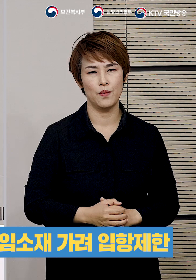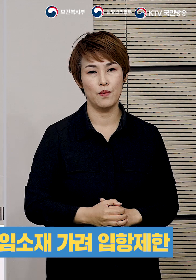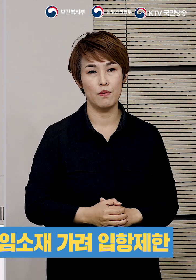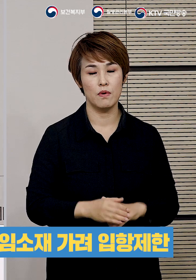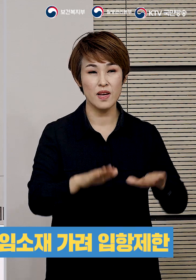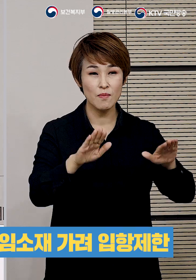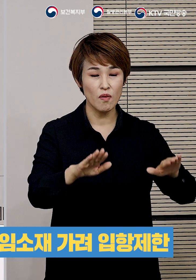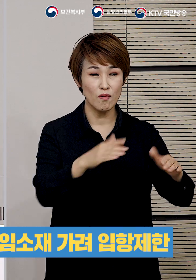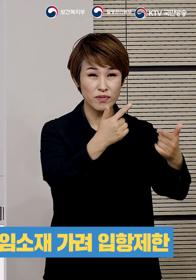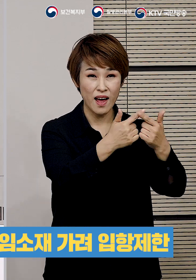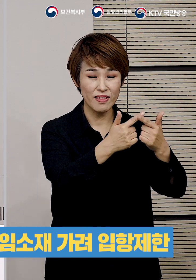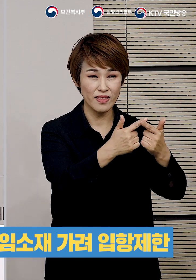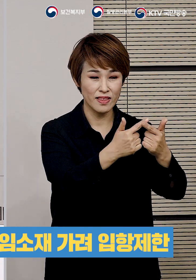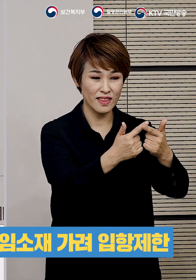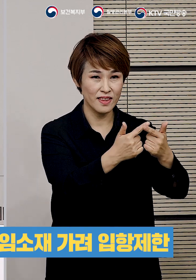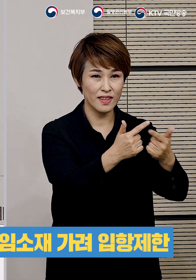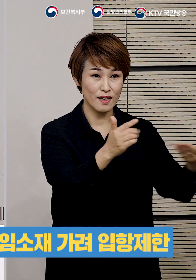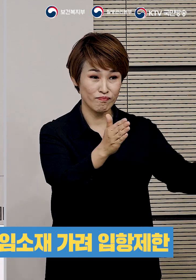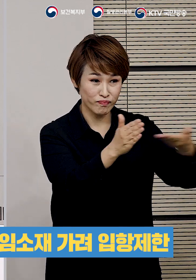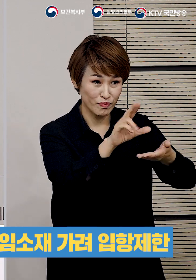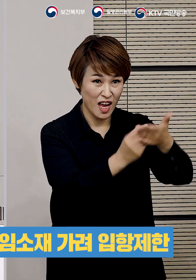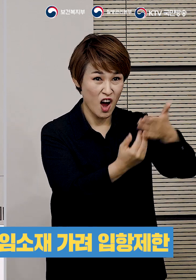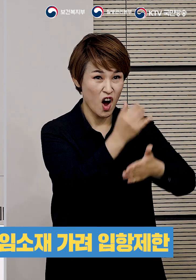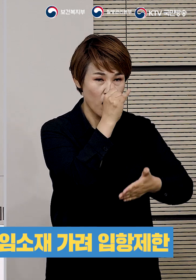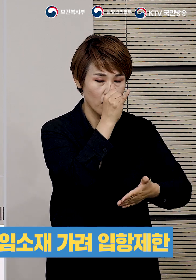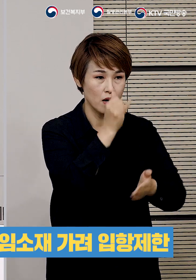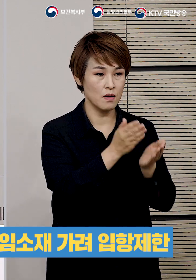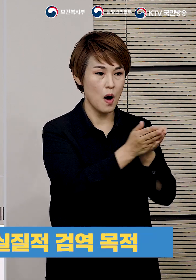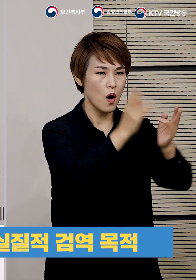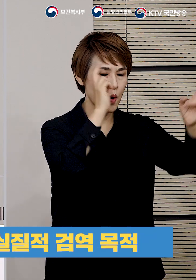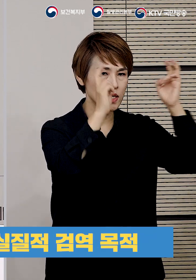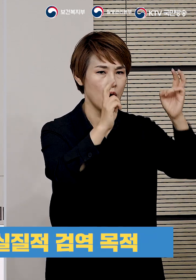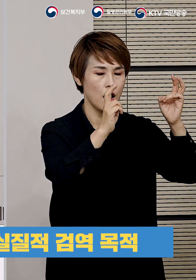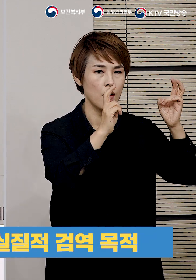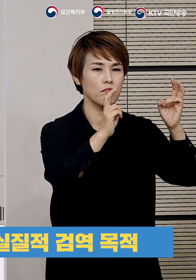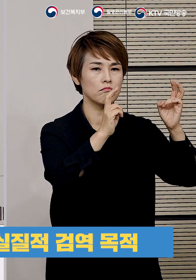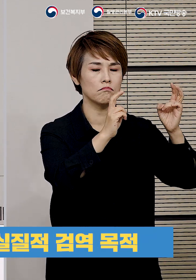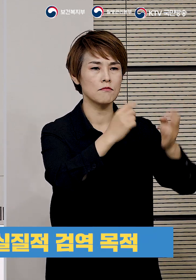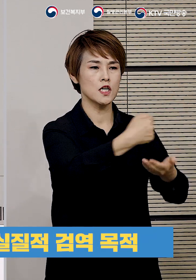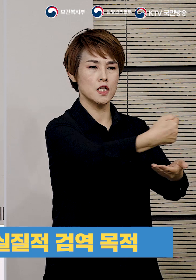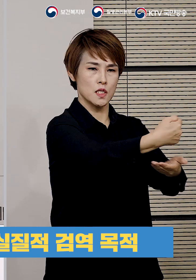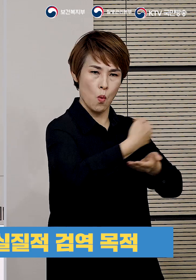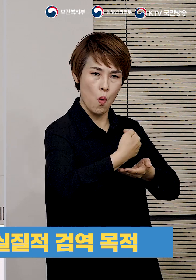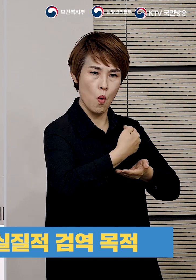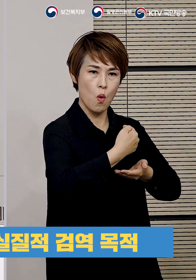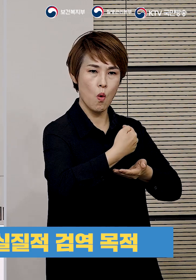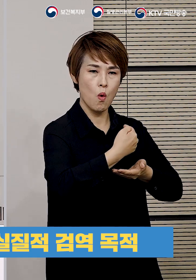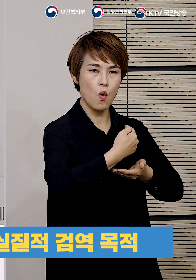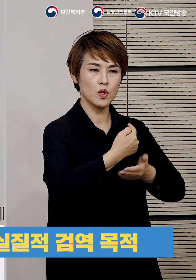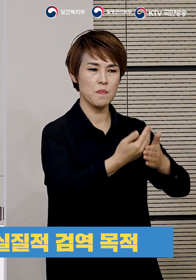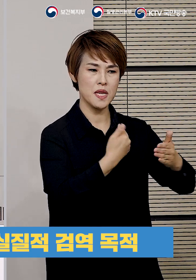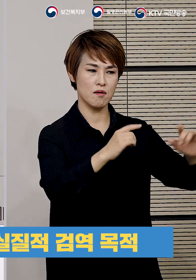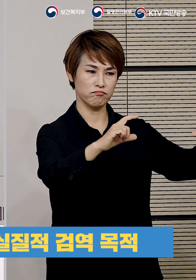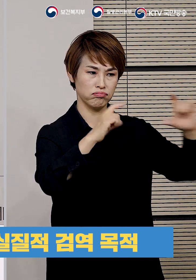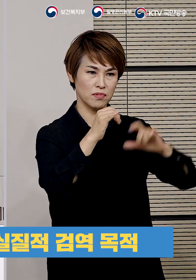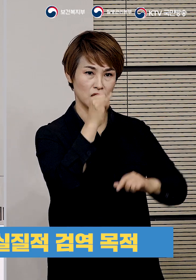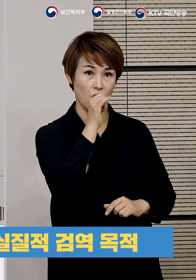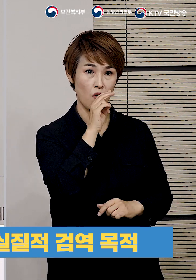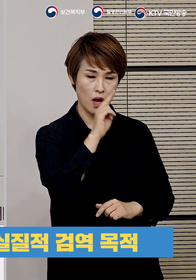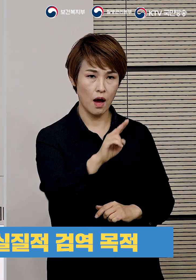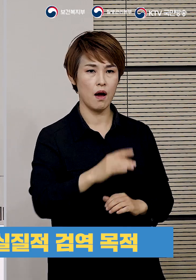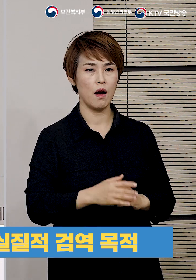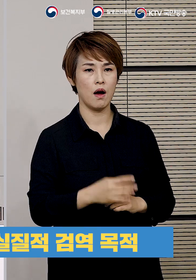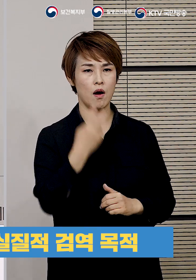이번 그 감천항 사태의 경우에 선사들이 어떤 적극적인 신고나 사전